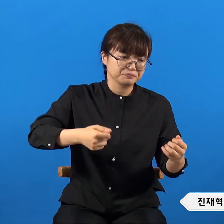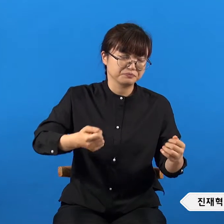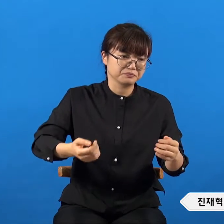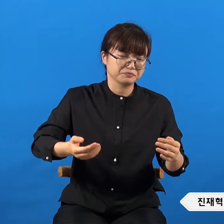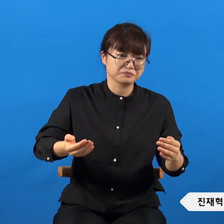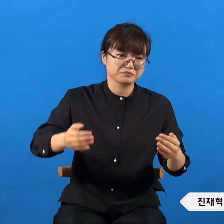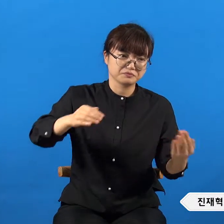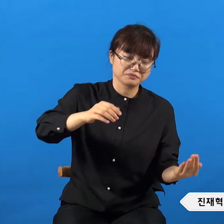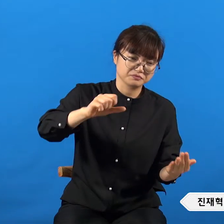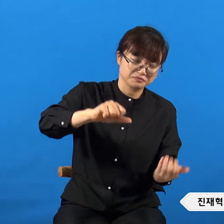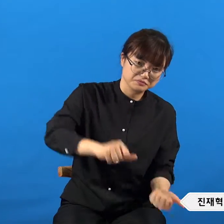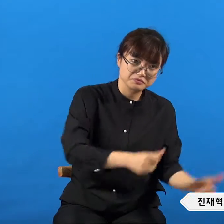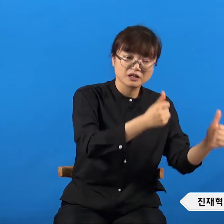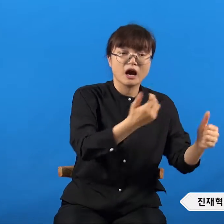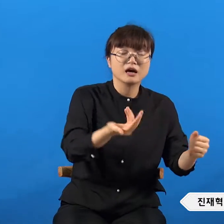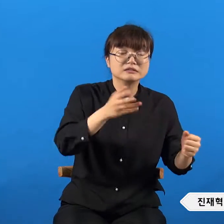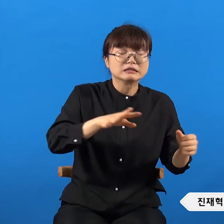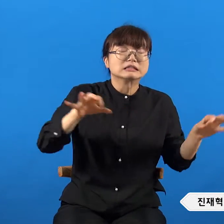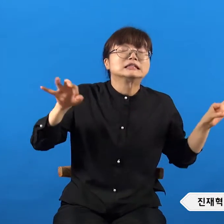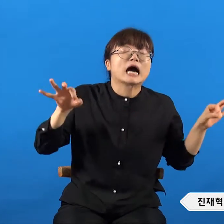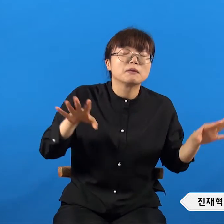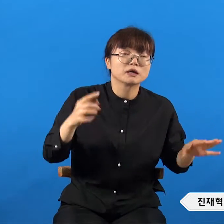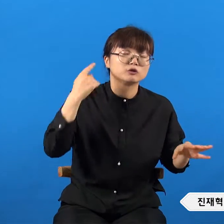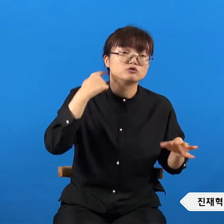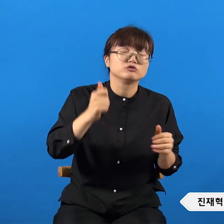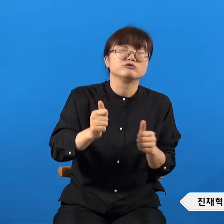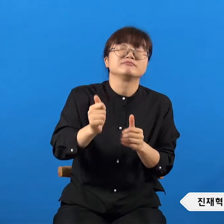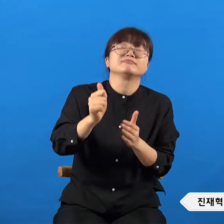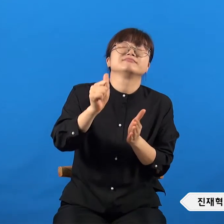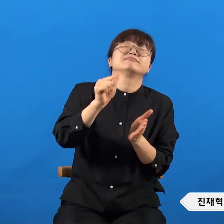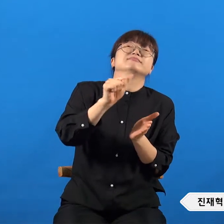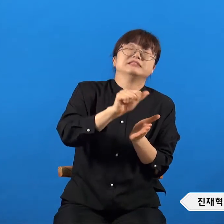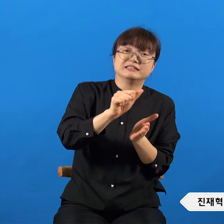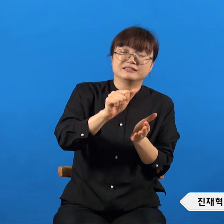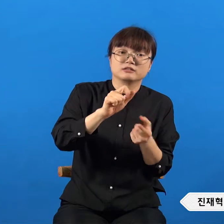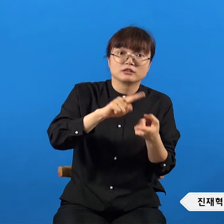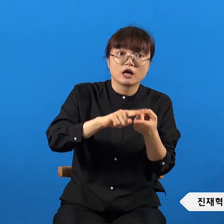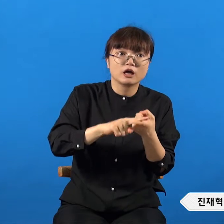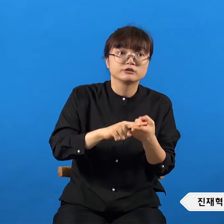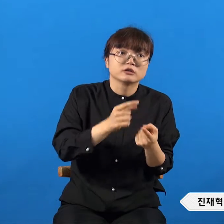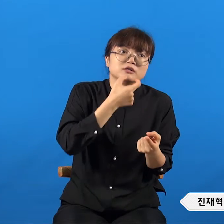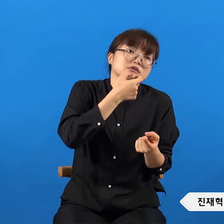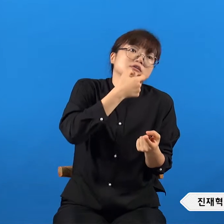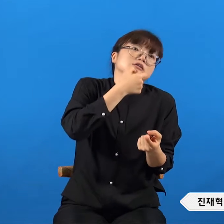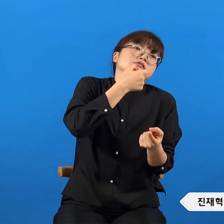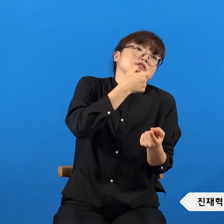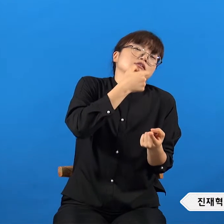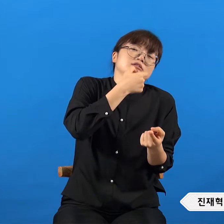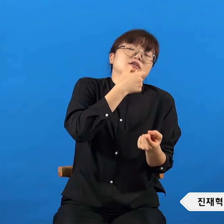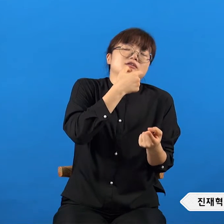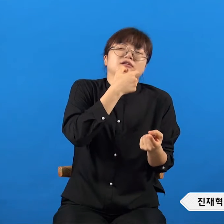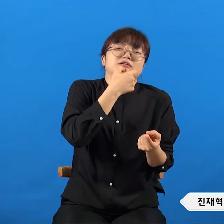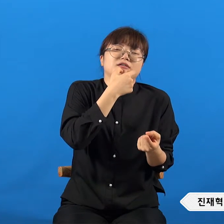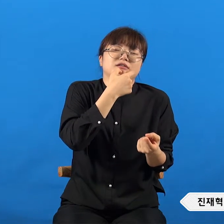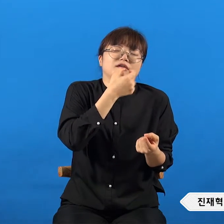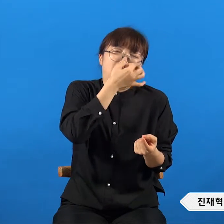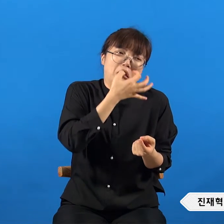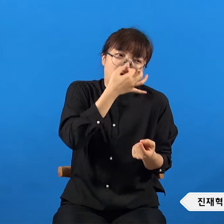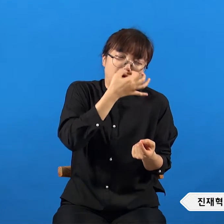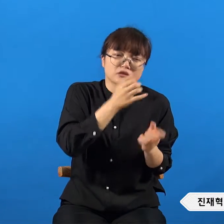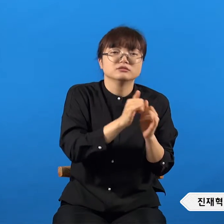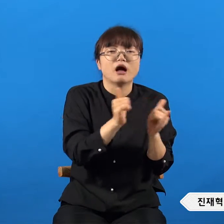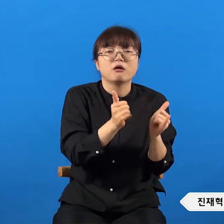분명하게도 불구하고 이 잠시 뒤로 들어가는 물속에도 안 들어가시려고 얼마나